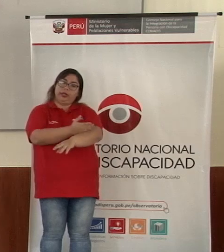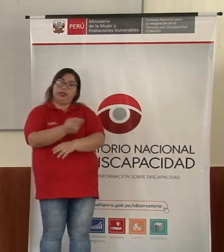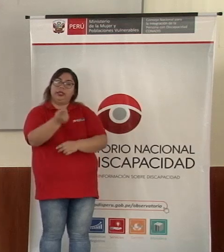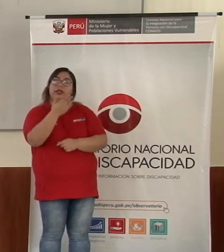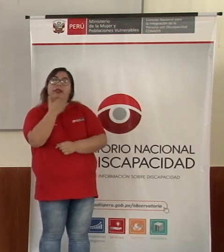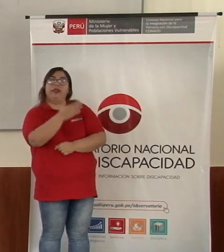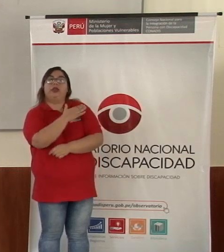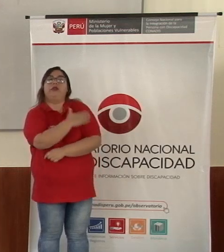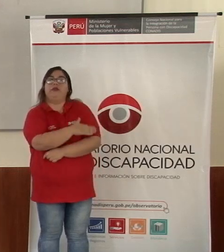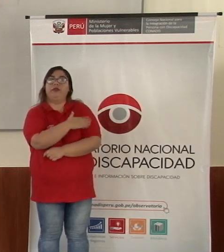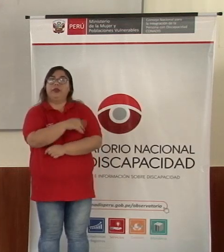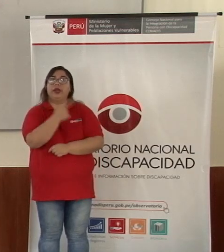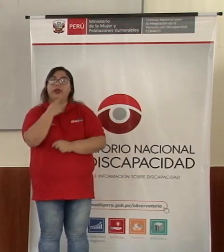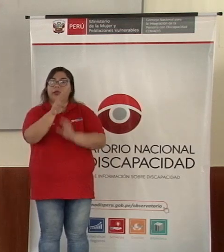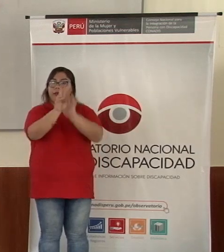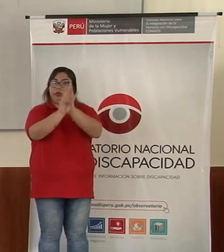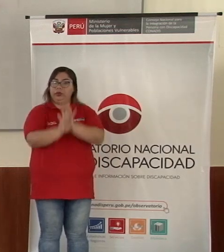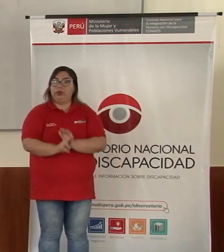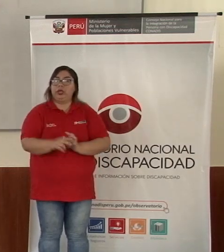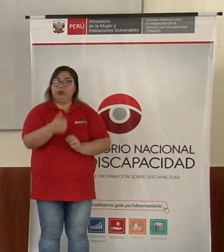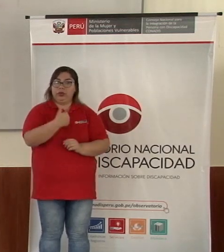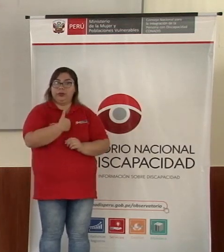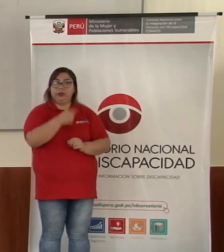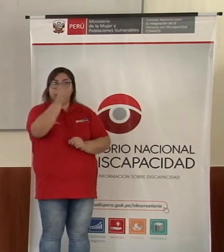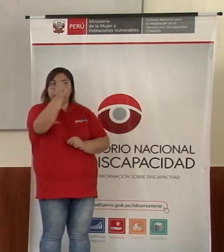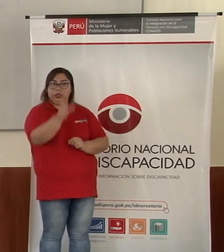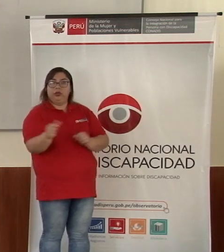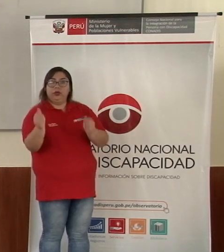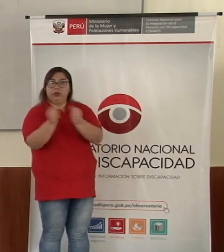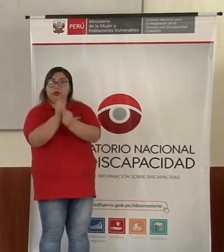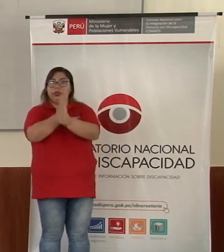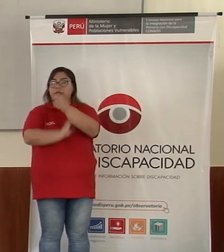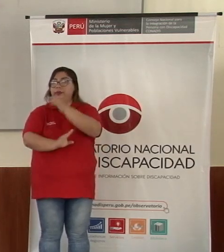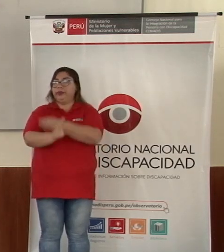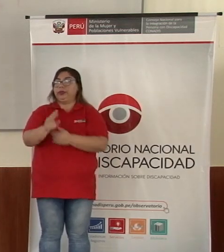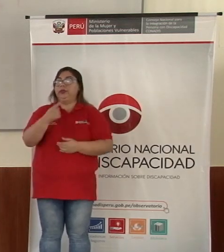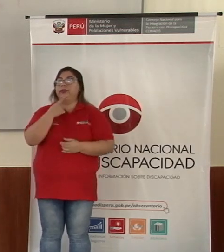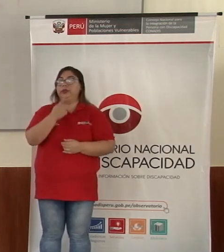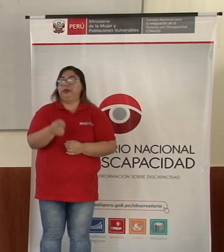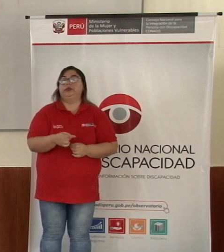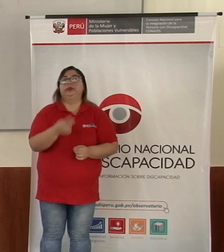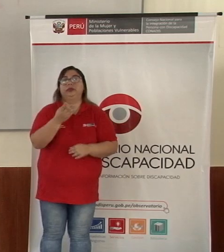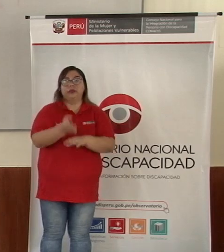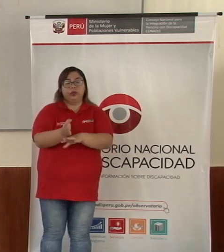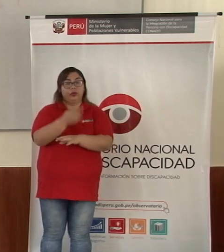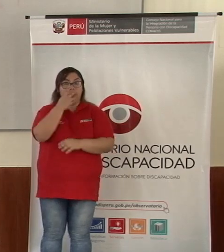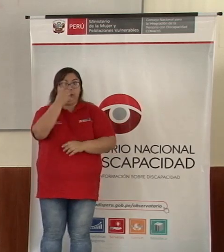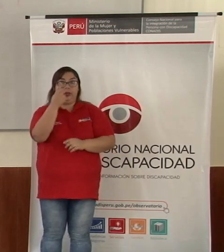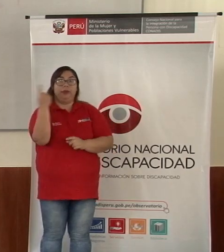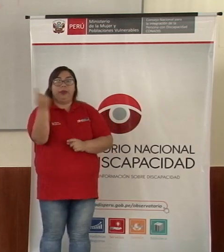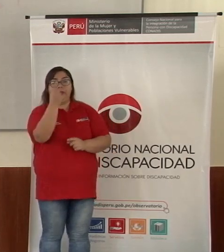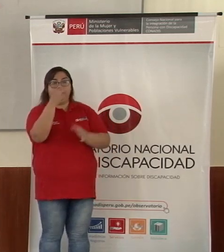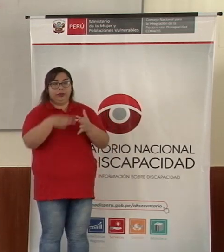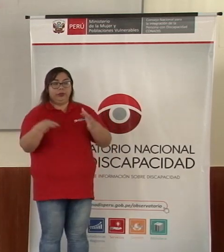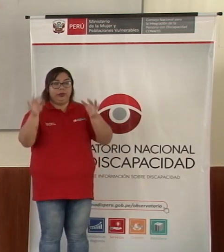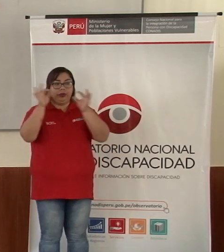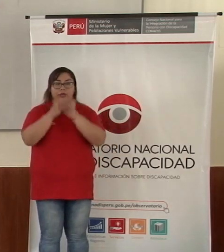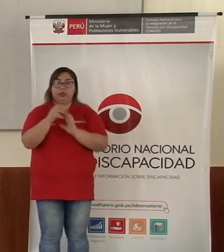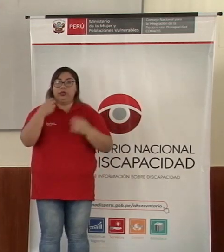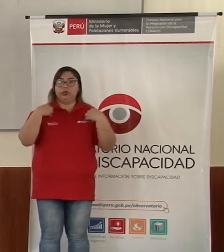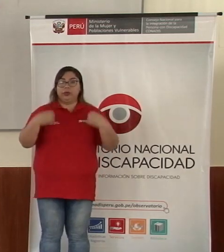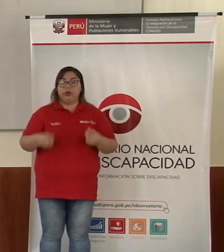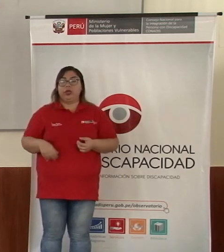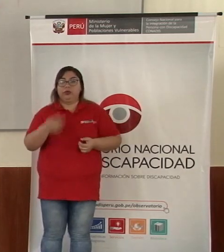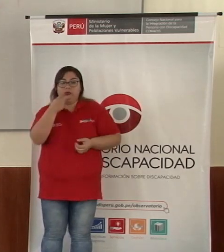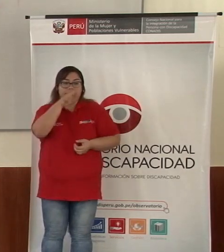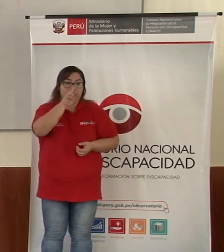desconfiar de la manifestación de voluntad de una persona con discapacidad, primero tenemos que darnos cuenta de algo, que muchas veces los abogados no nos